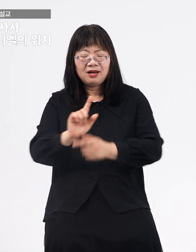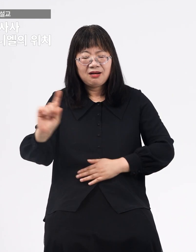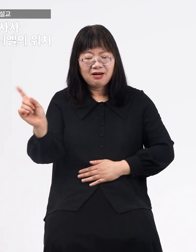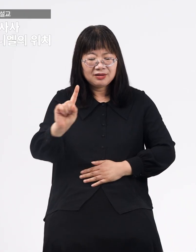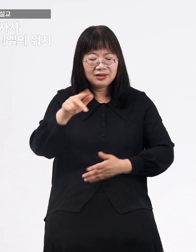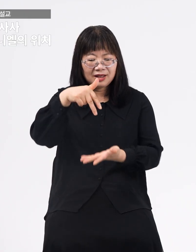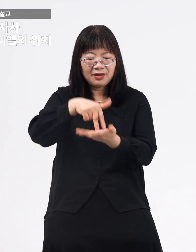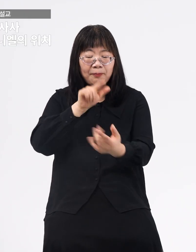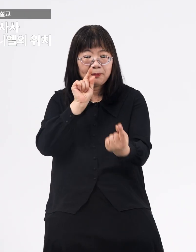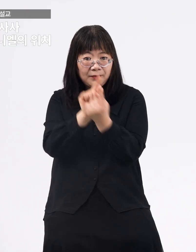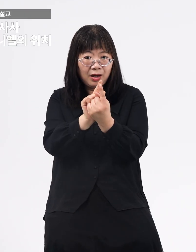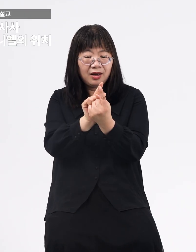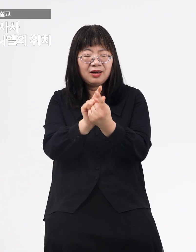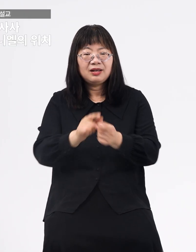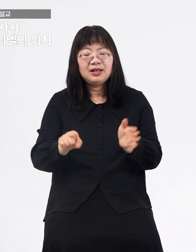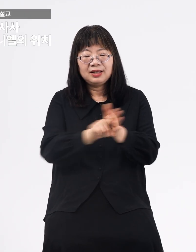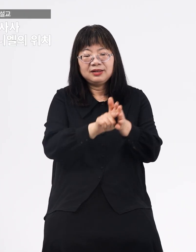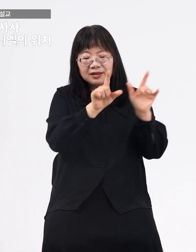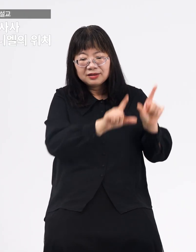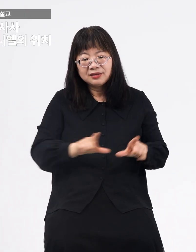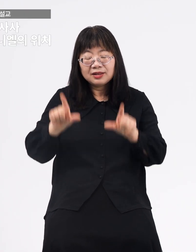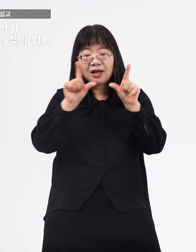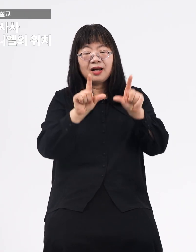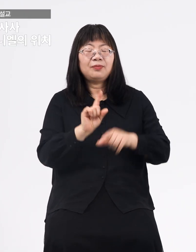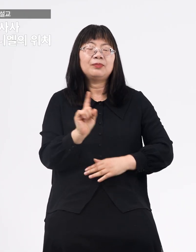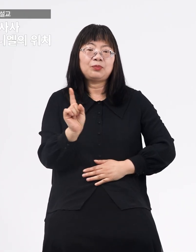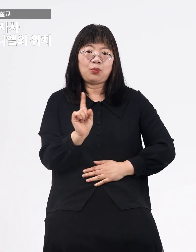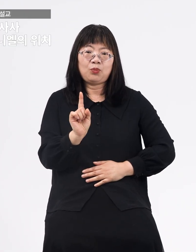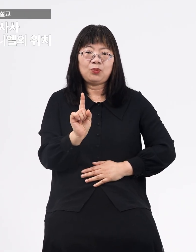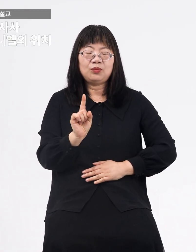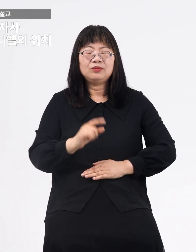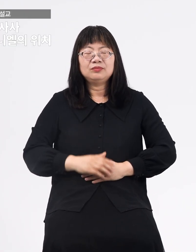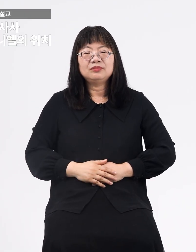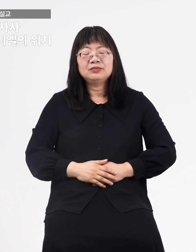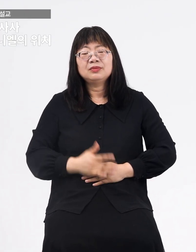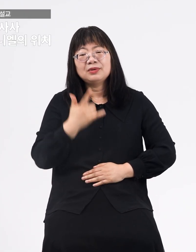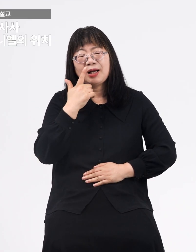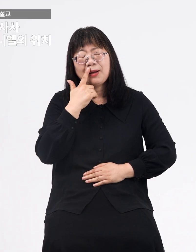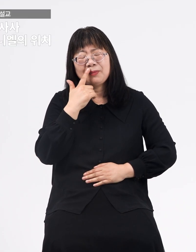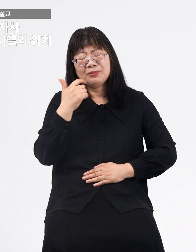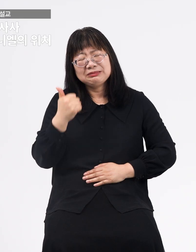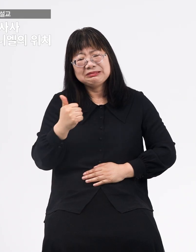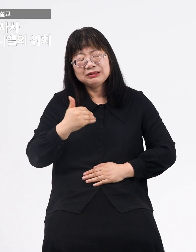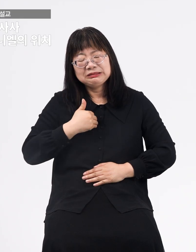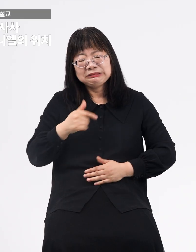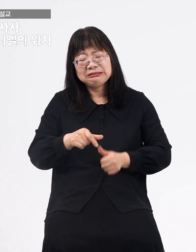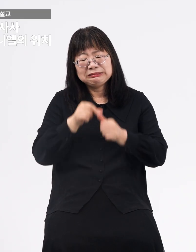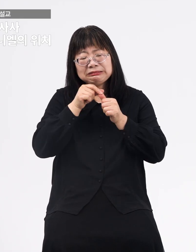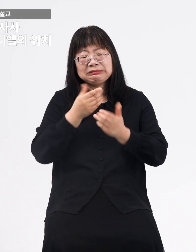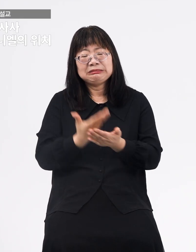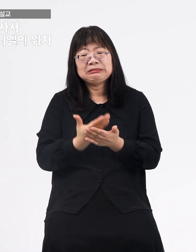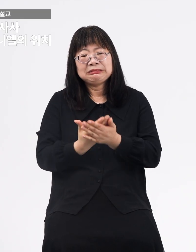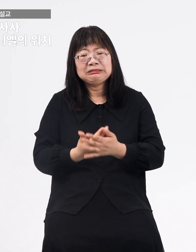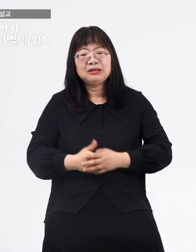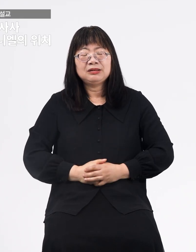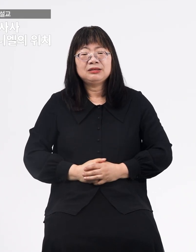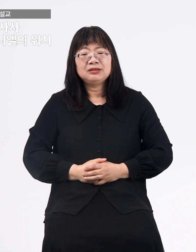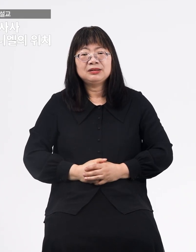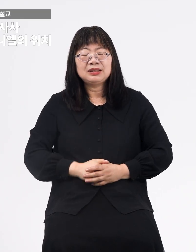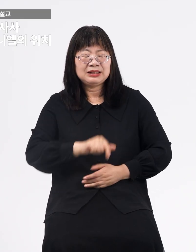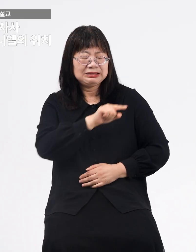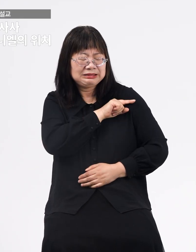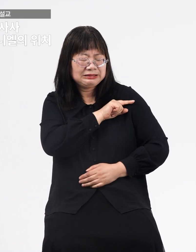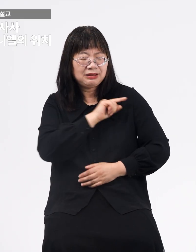어떤 경우 앞에서도 신앙생활이라는 것은 아버지 나 좀 살려주세요. 이게